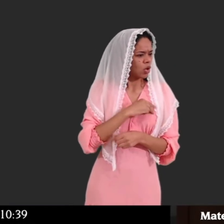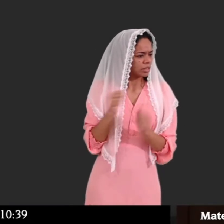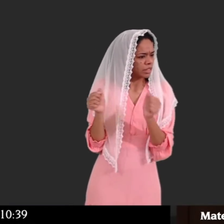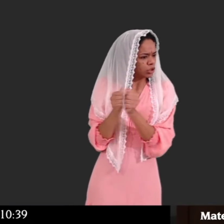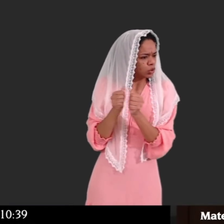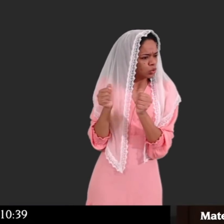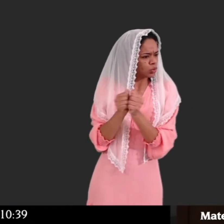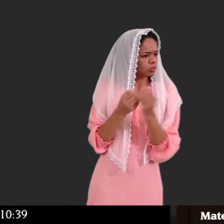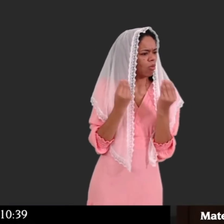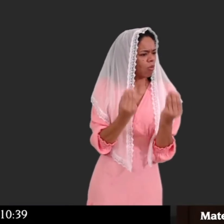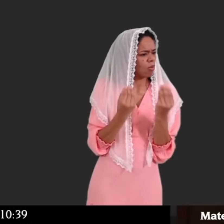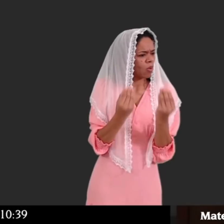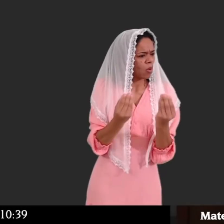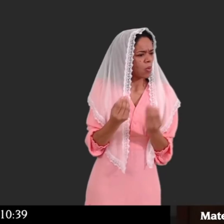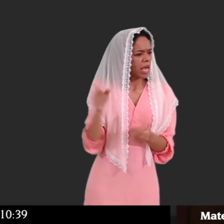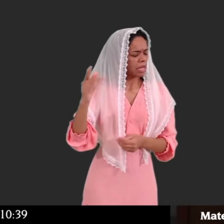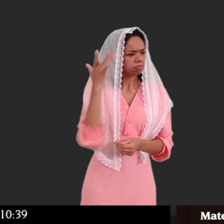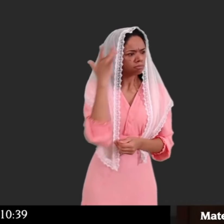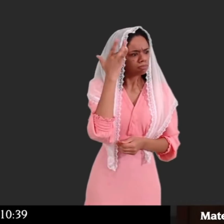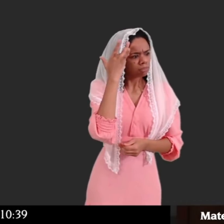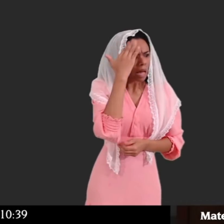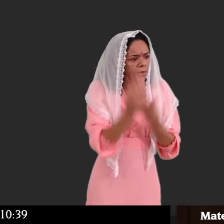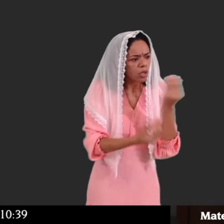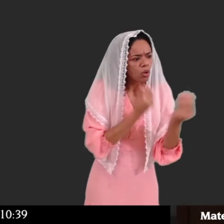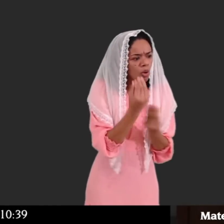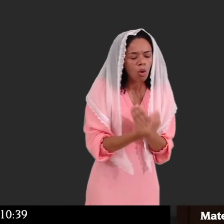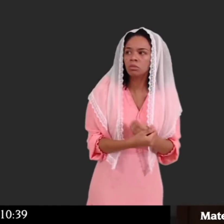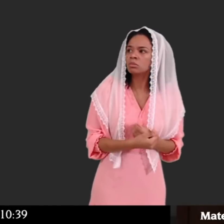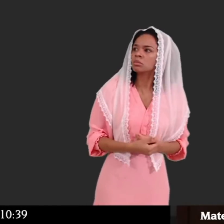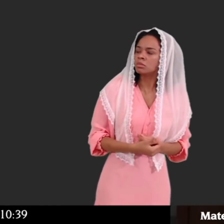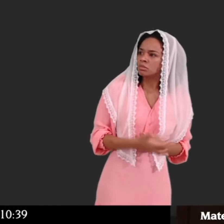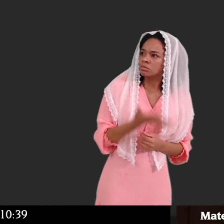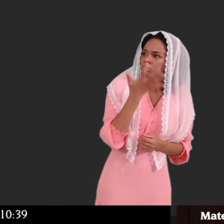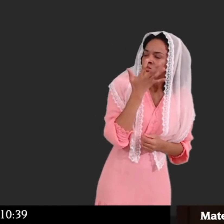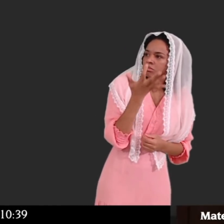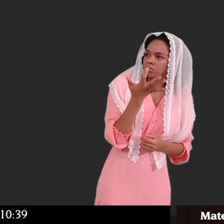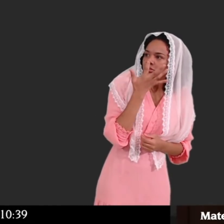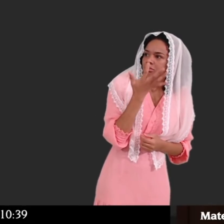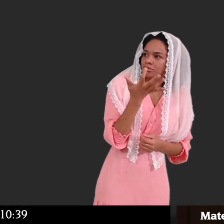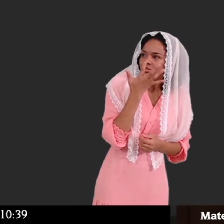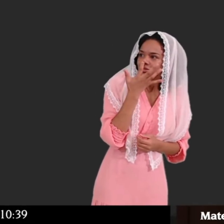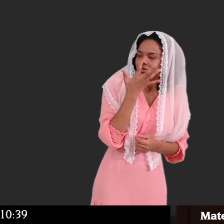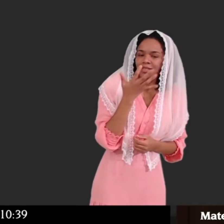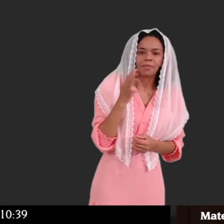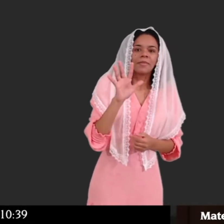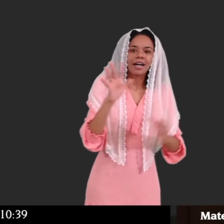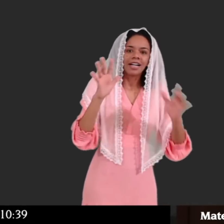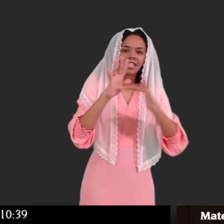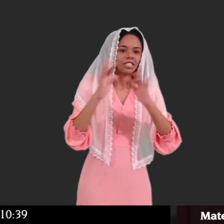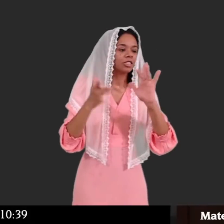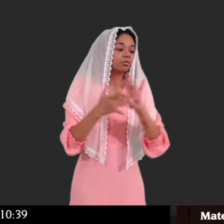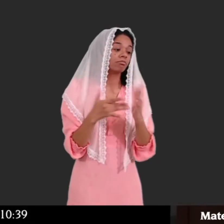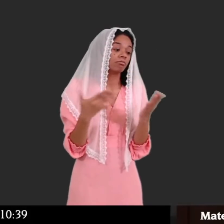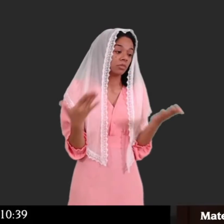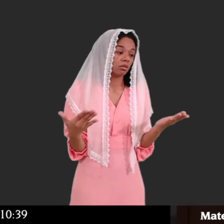irmãs? De onde lhe veio, pois, tudo isto? E se escandalizavam nele. Jesus, porém, lhes disse: não há profeta